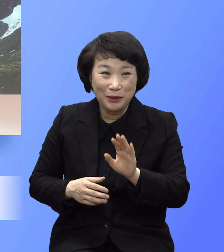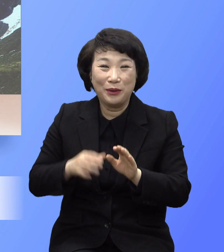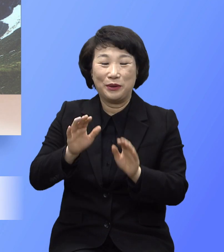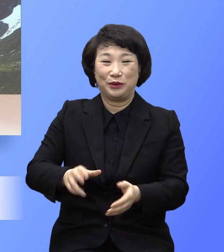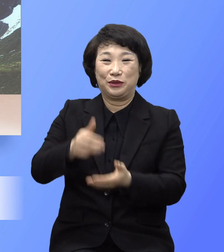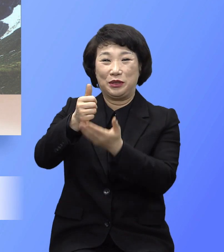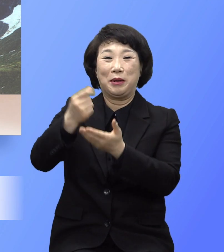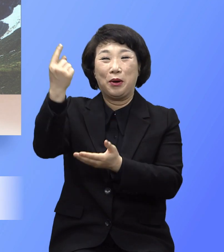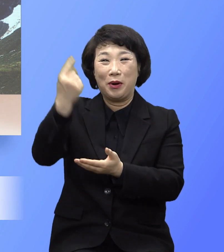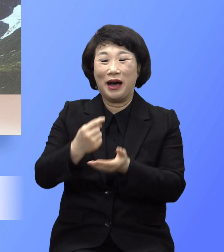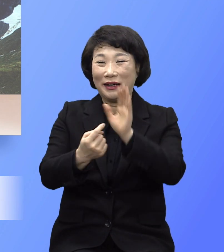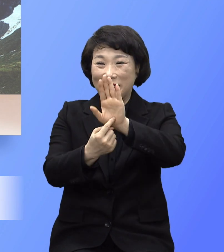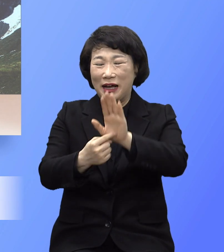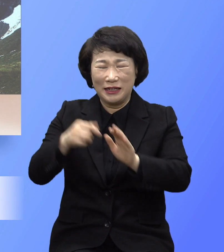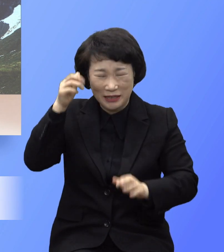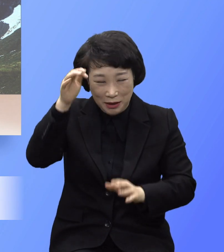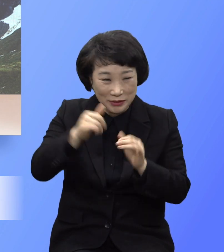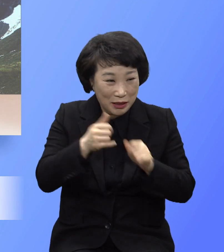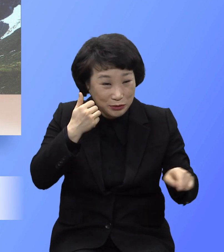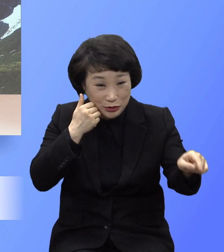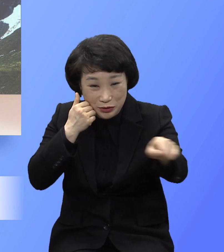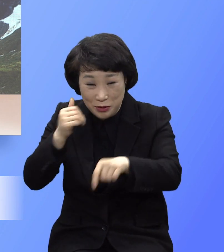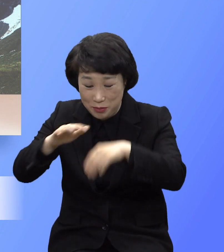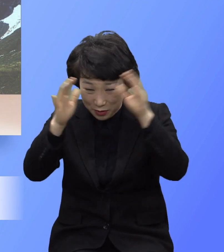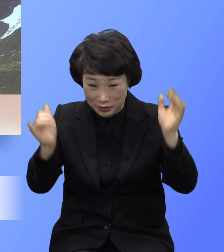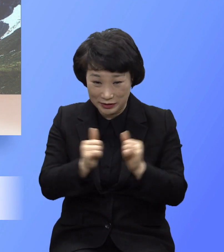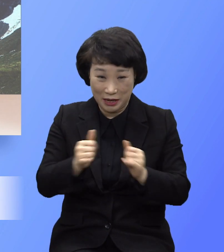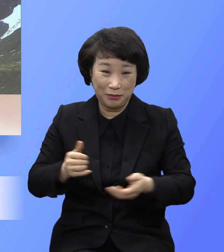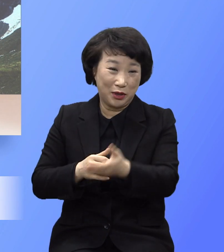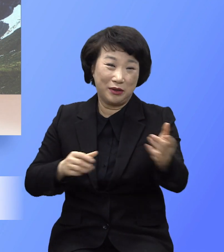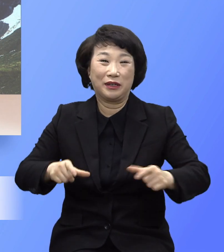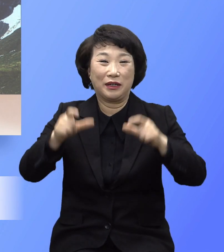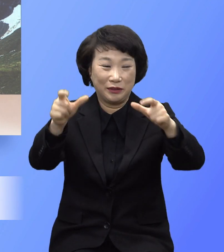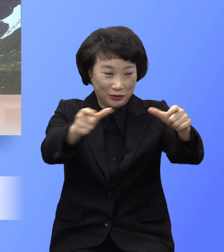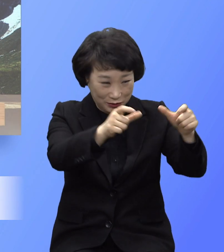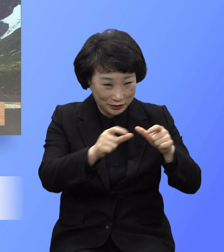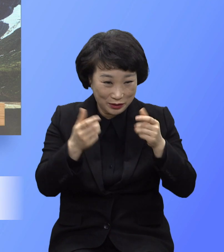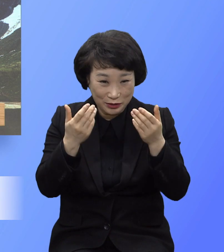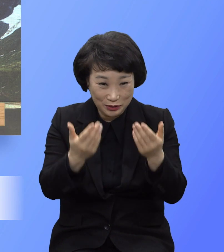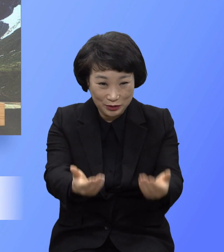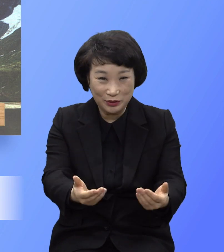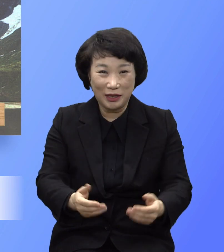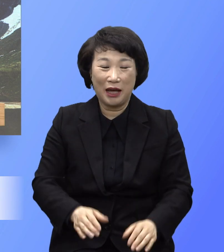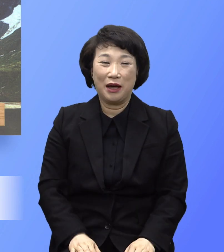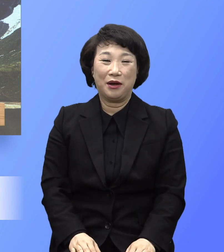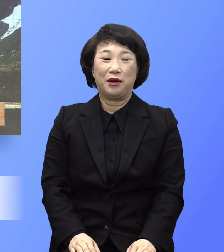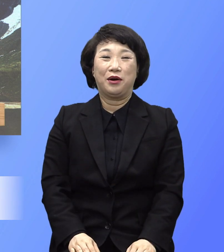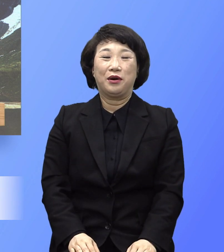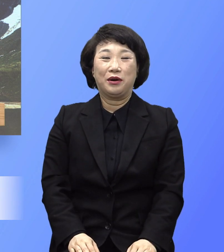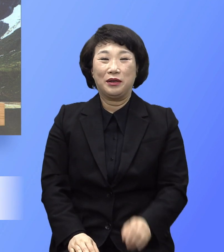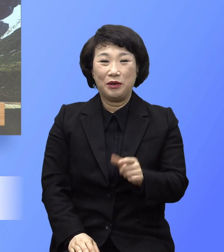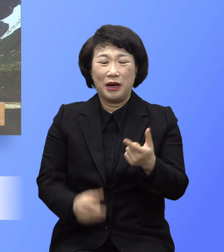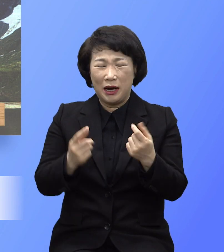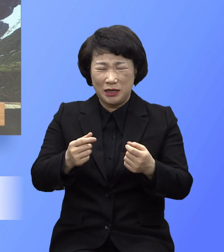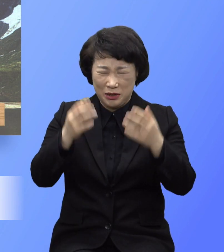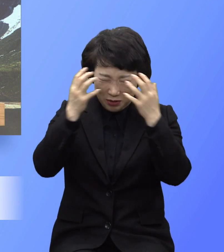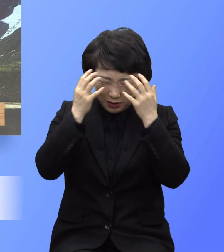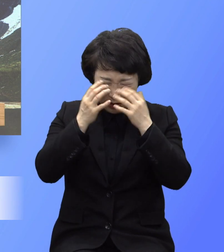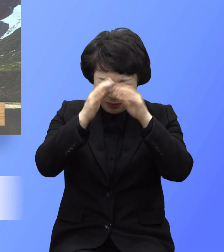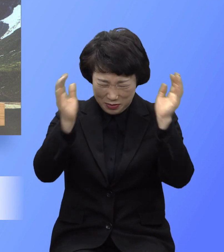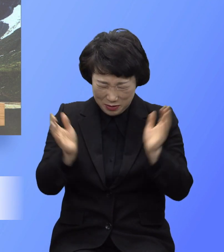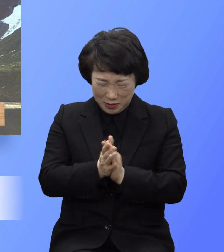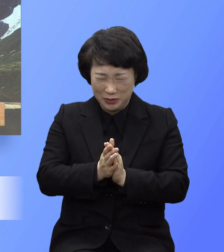아니라 주님의 나타남을 사모하는 모든 자에게니라. 왜 이런 고통을